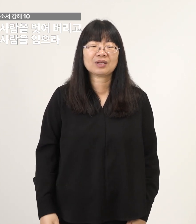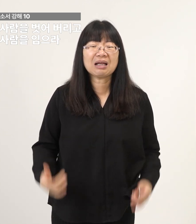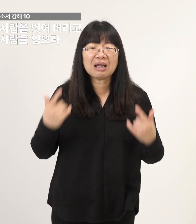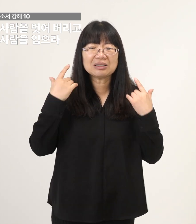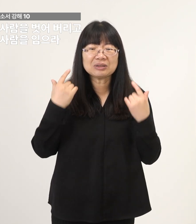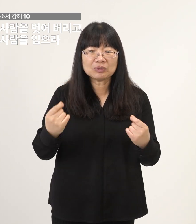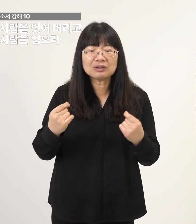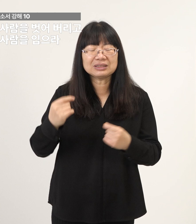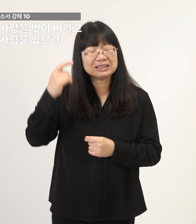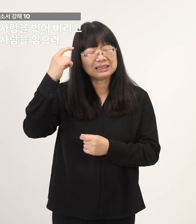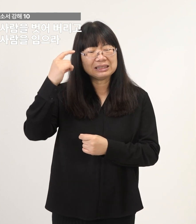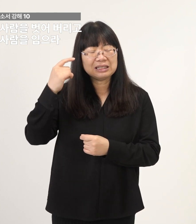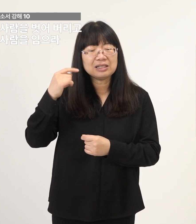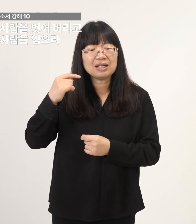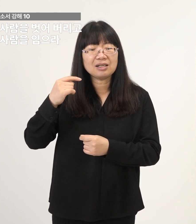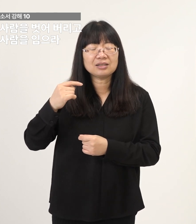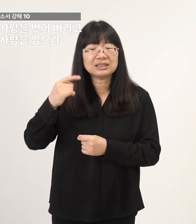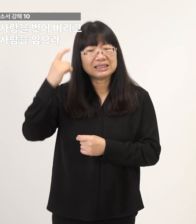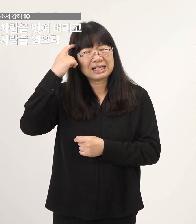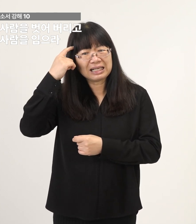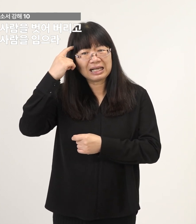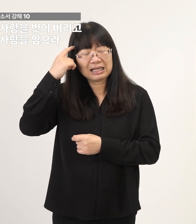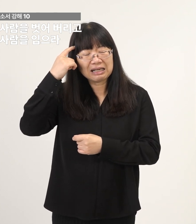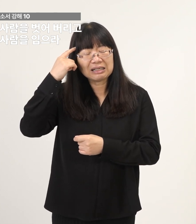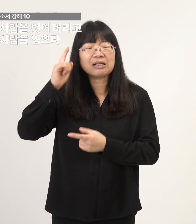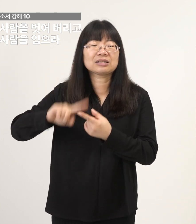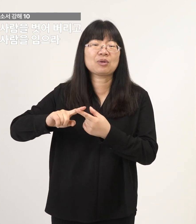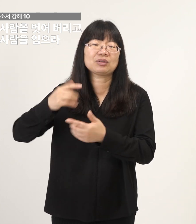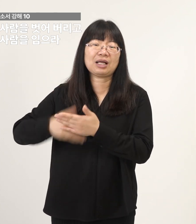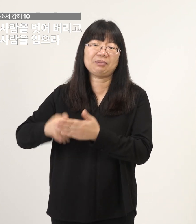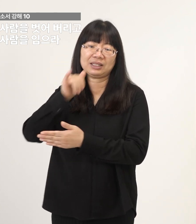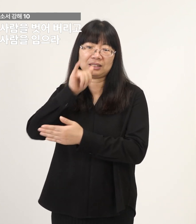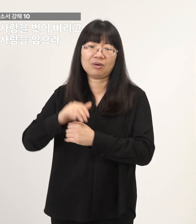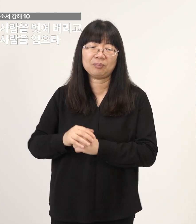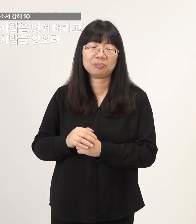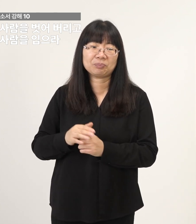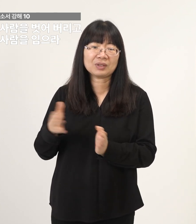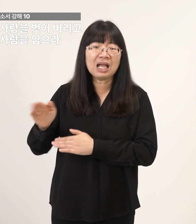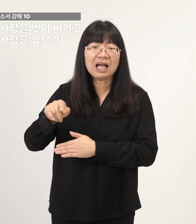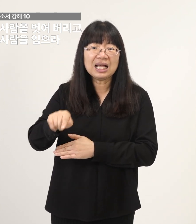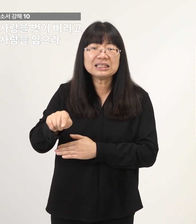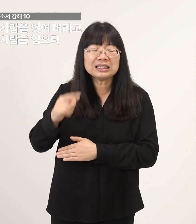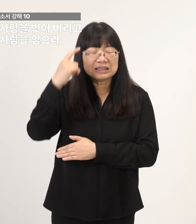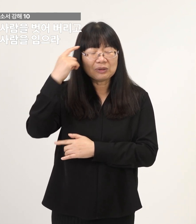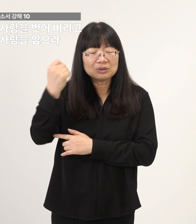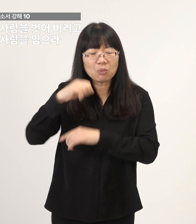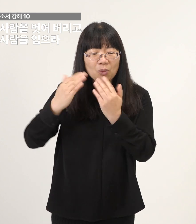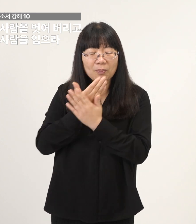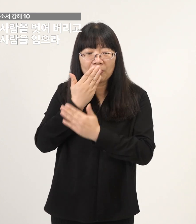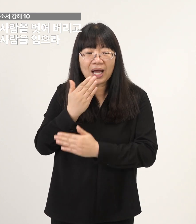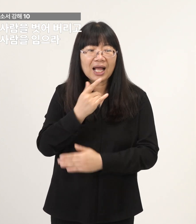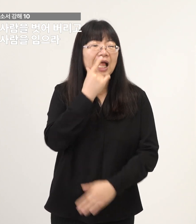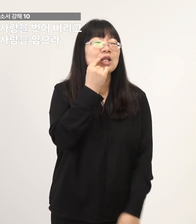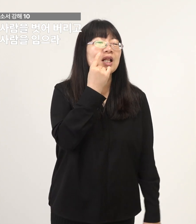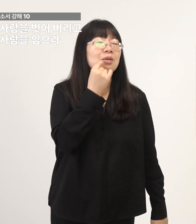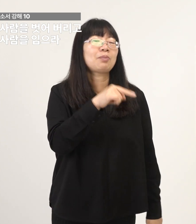그 2차 세계대전 때 가미가제 특공대들의 내거는 구호였어요.